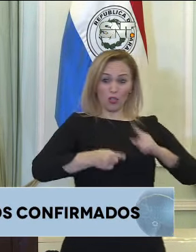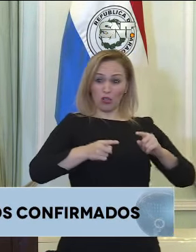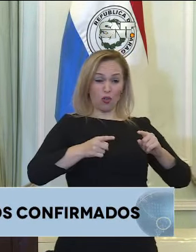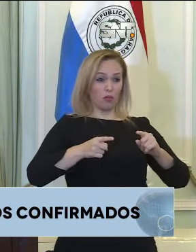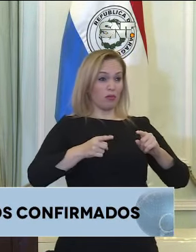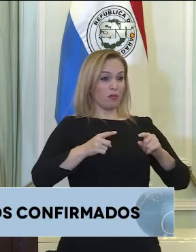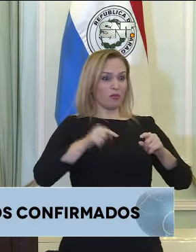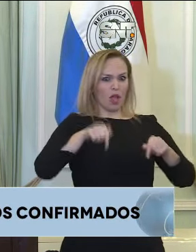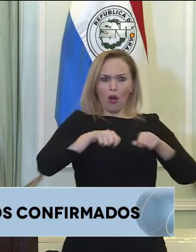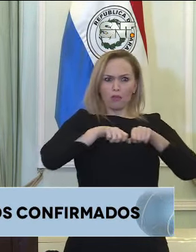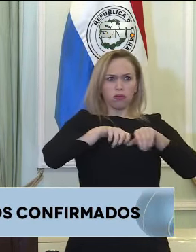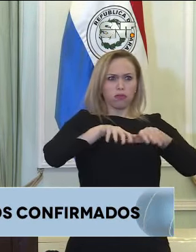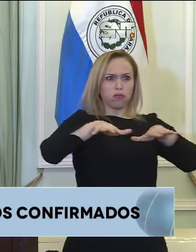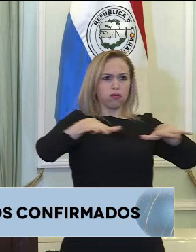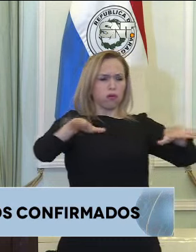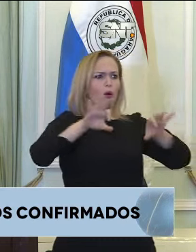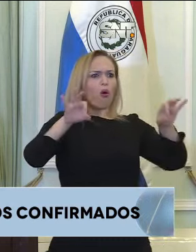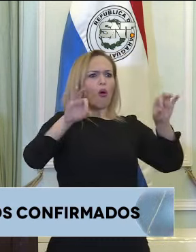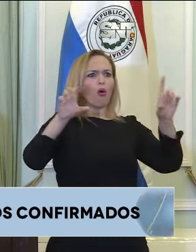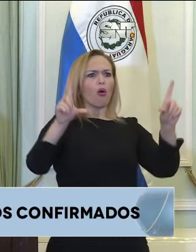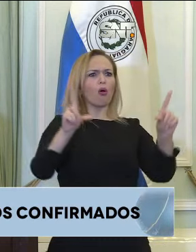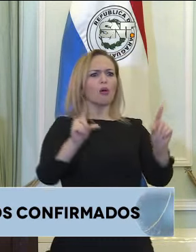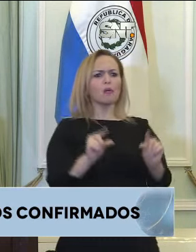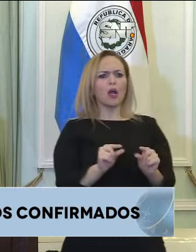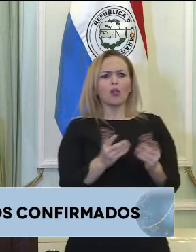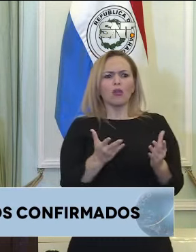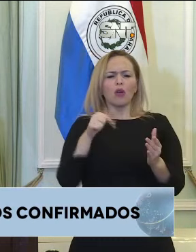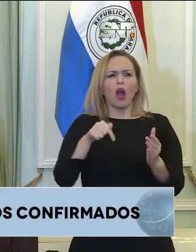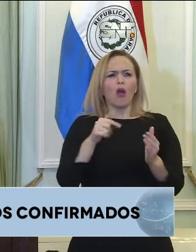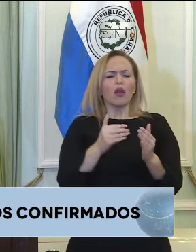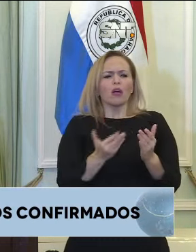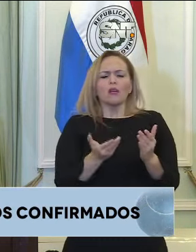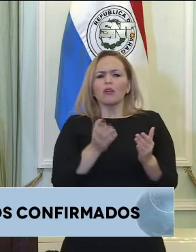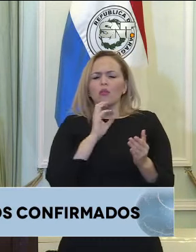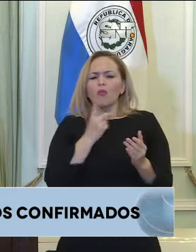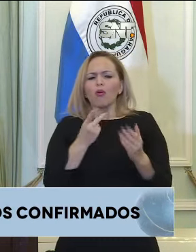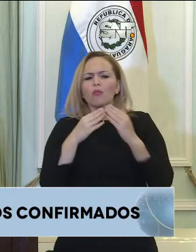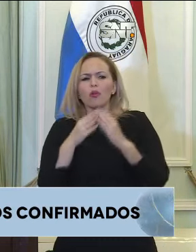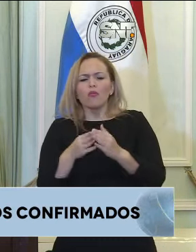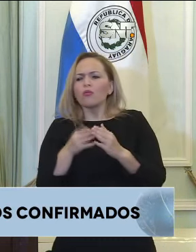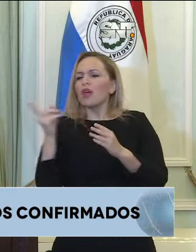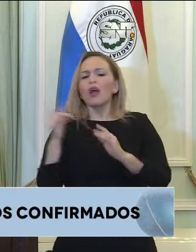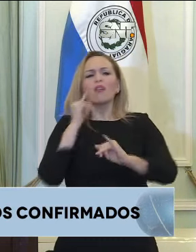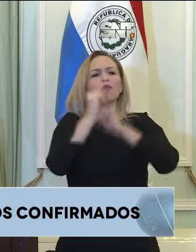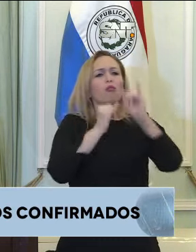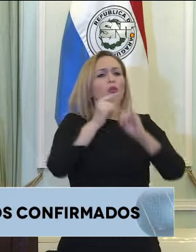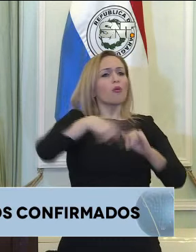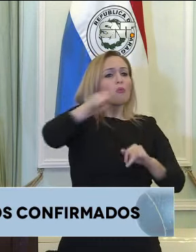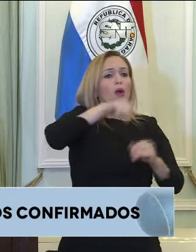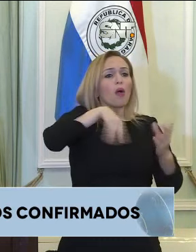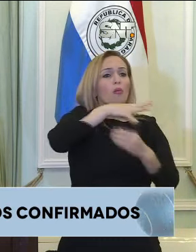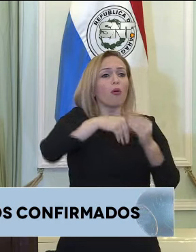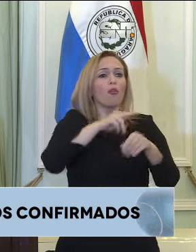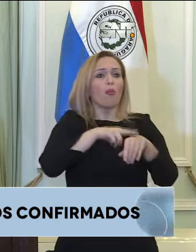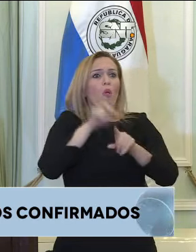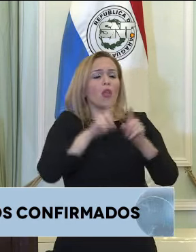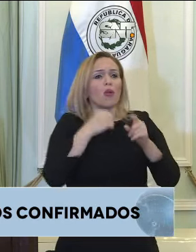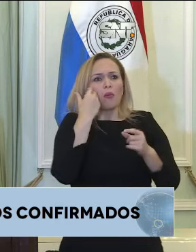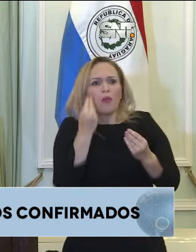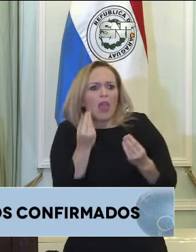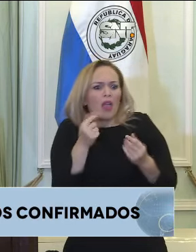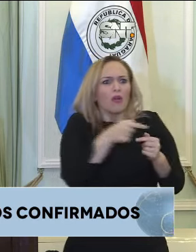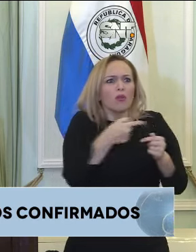evitar la propagación? Tiene cuenta que ya hay un caso autóctono. Y lo segundo, mensaje de tranquilidad que le pueda dar la ciudadanía si es que efectivamente con